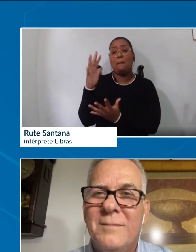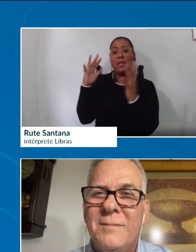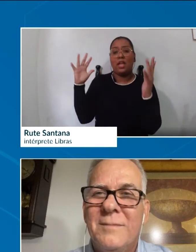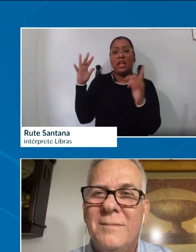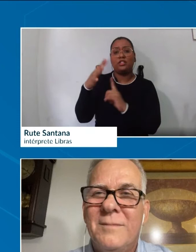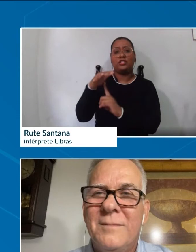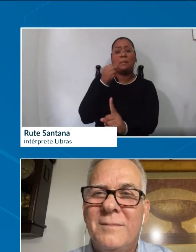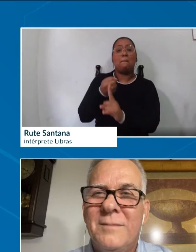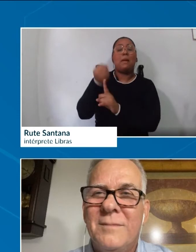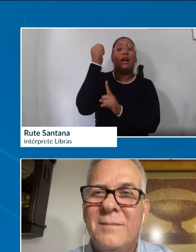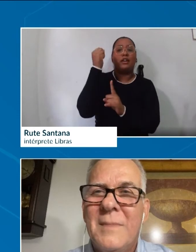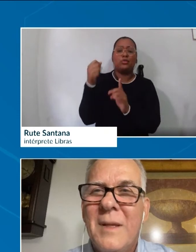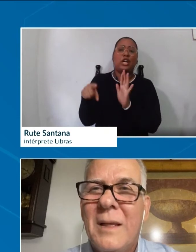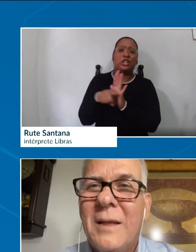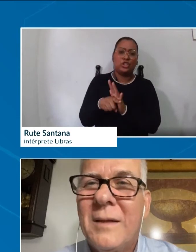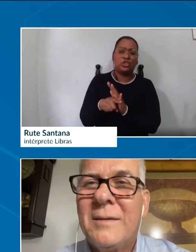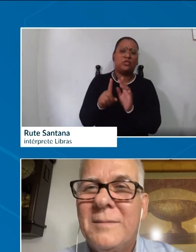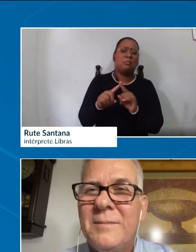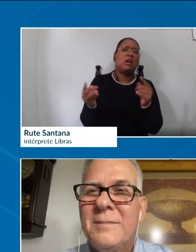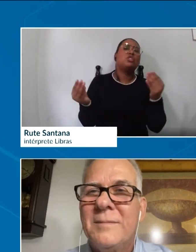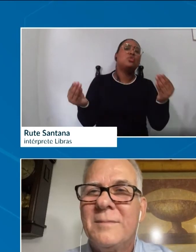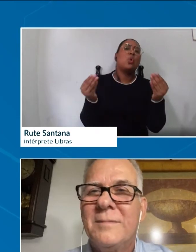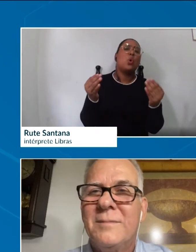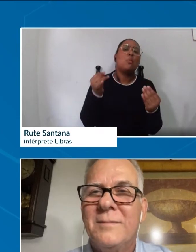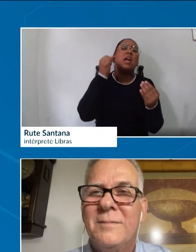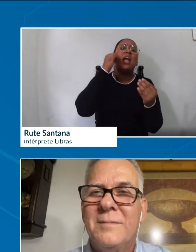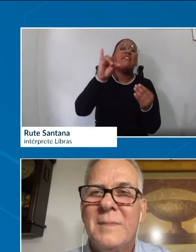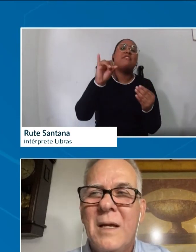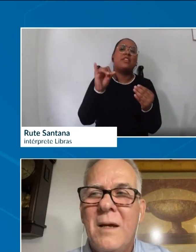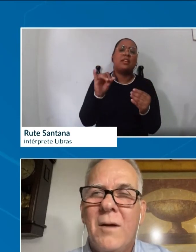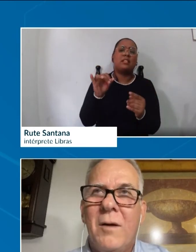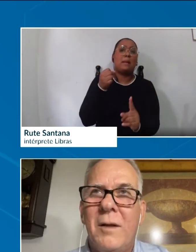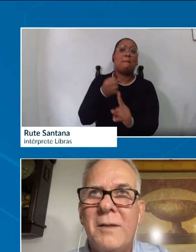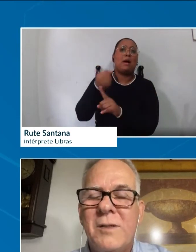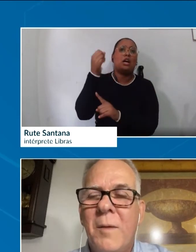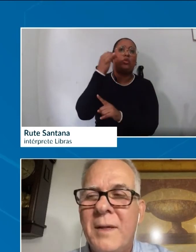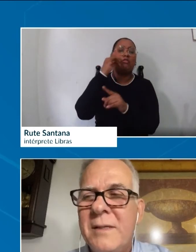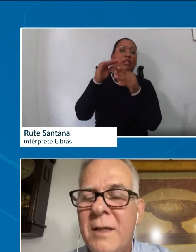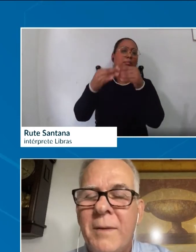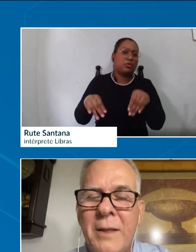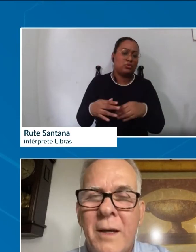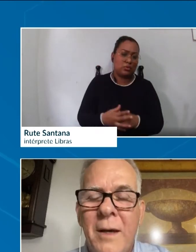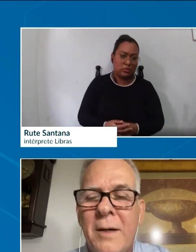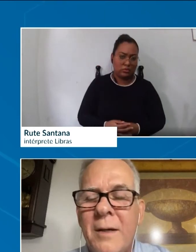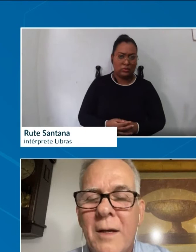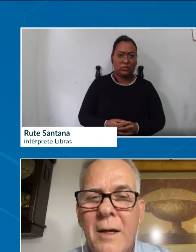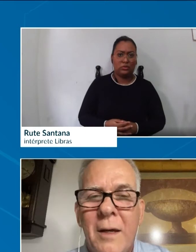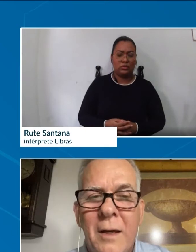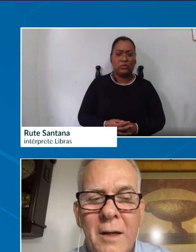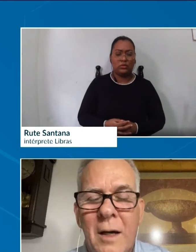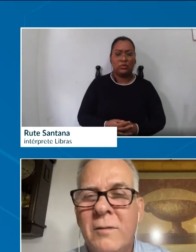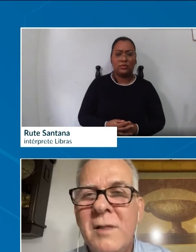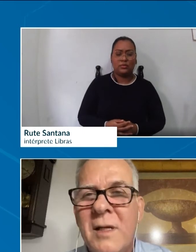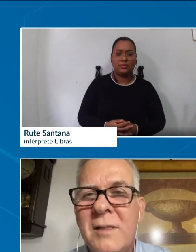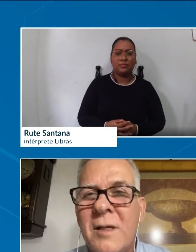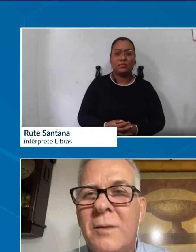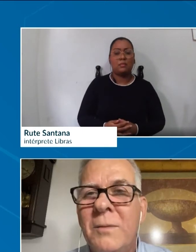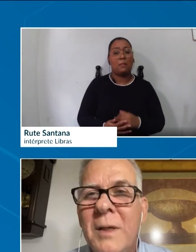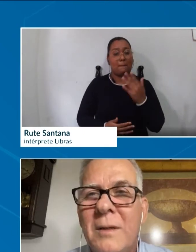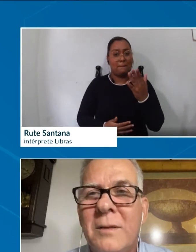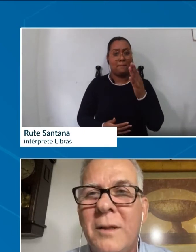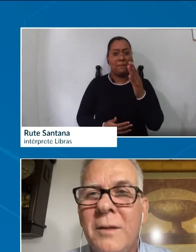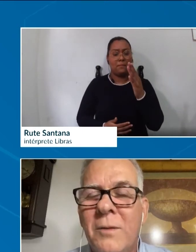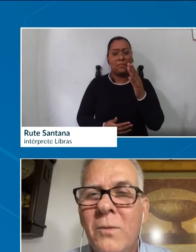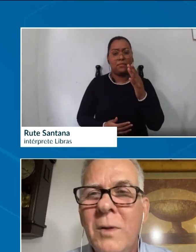senhor contasse um pouquinho mais para a gente, como é que esse aproveitamento diminui o impacto ambiental? Olha, só para você ter uma ideia, a